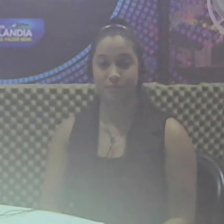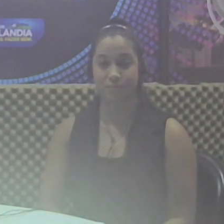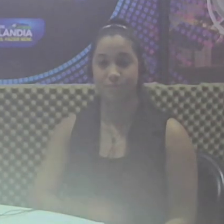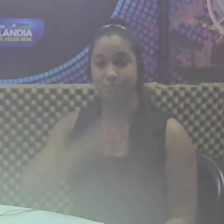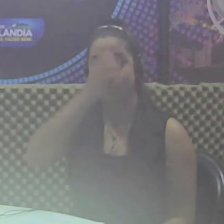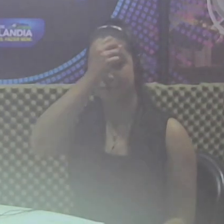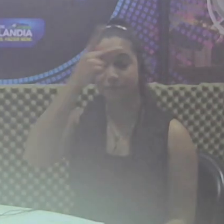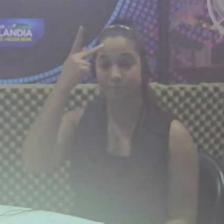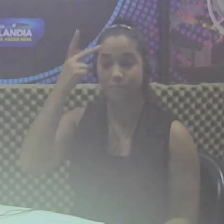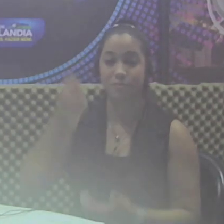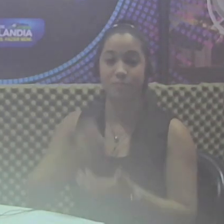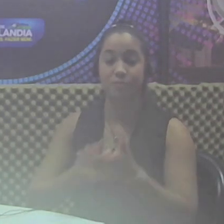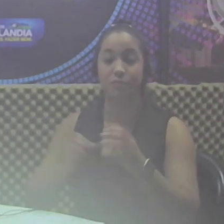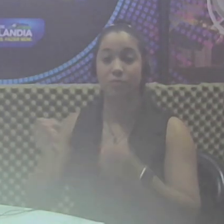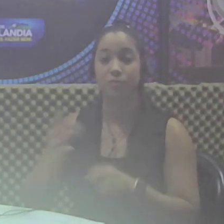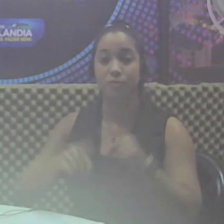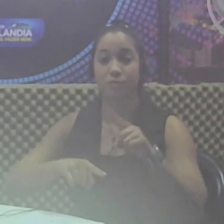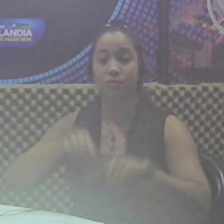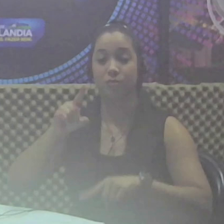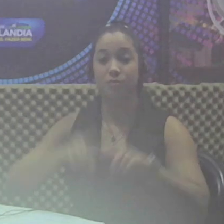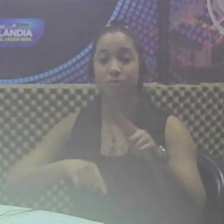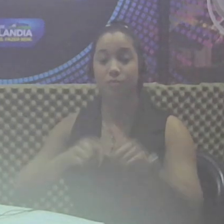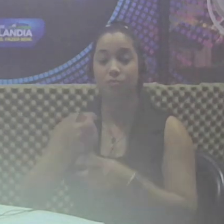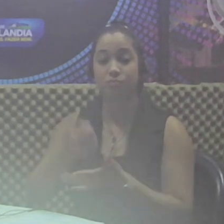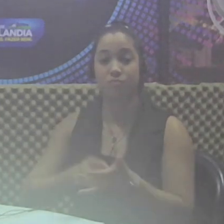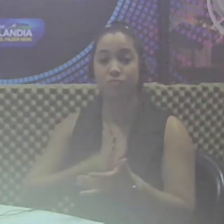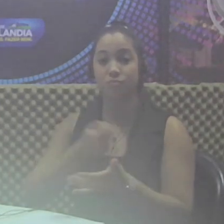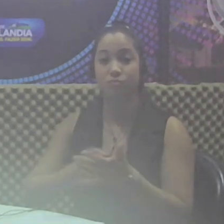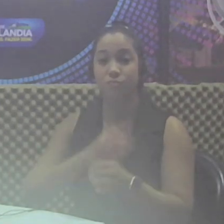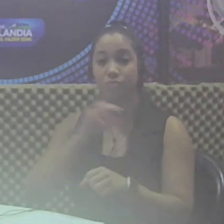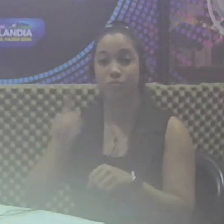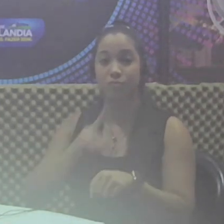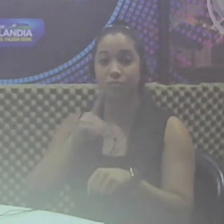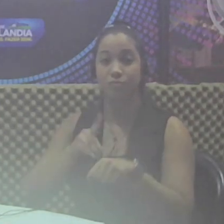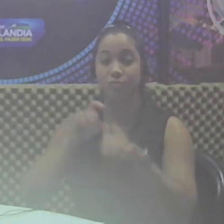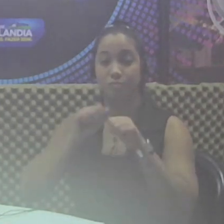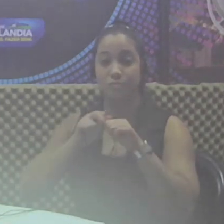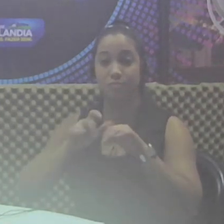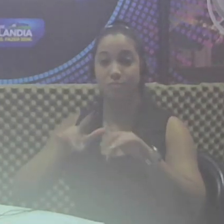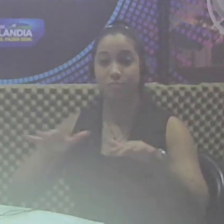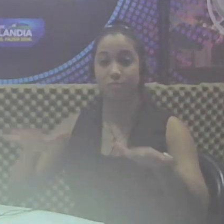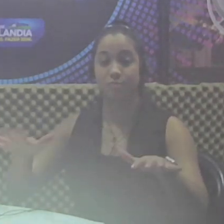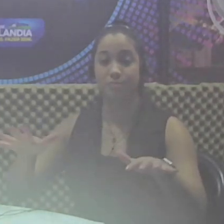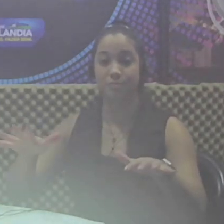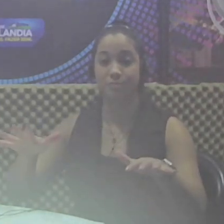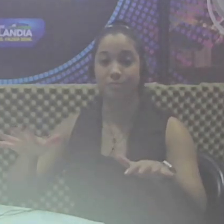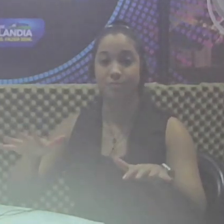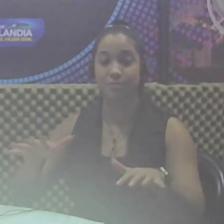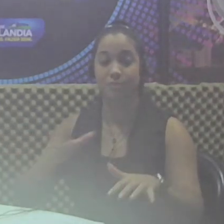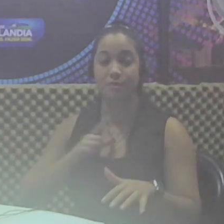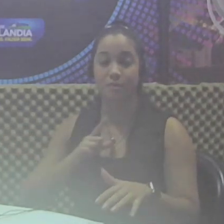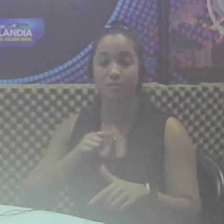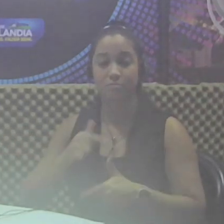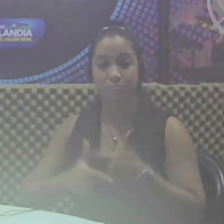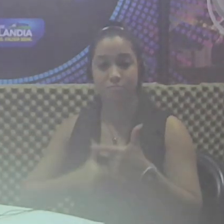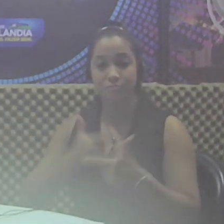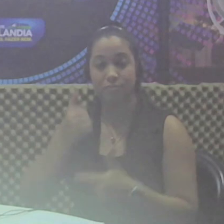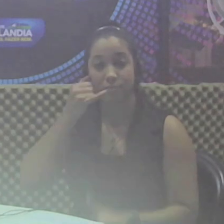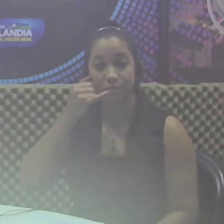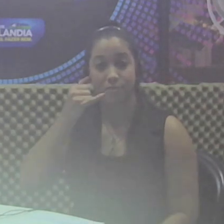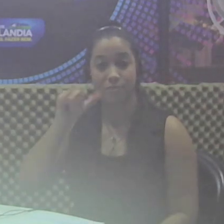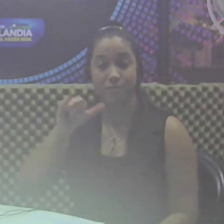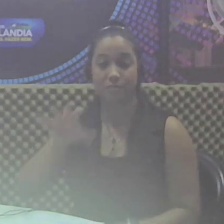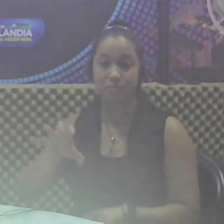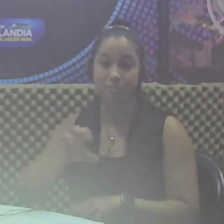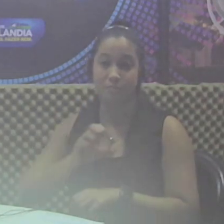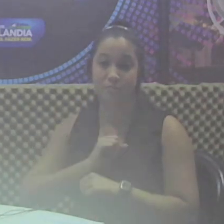Prefeitura adquire novos equipamentos de combate ao mosquito transmissor da dengue. Para seguir com o trabalho de prevenção à dengue